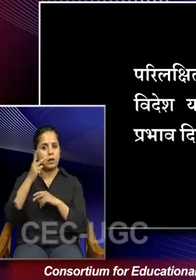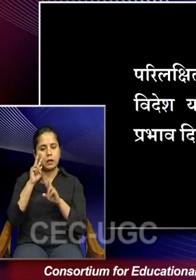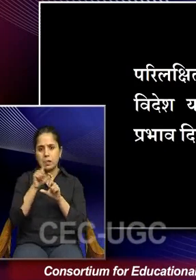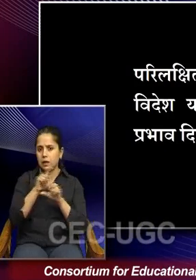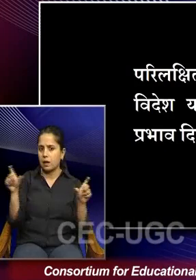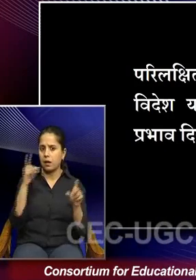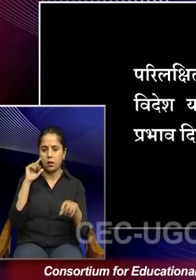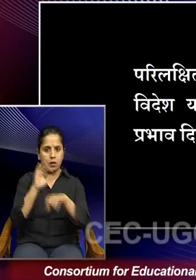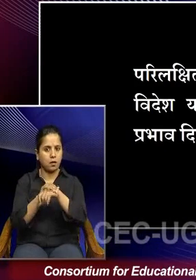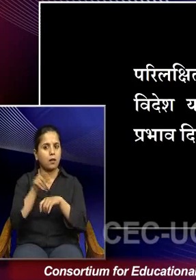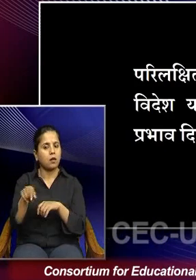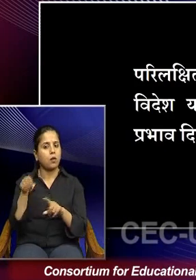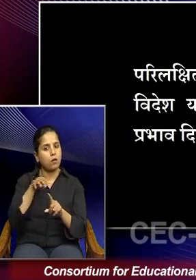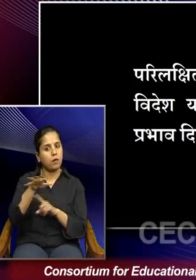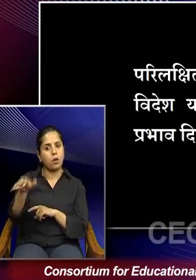प्रयोग